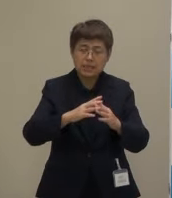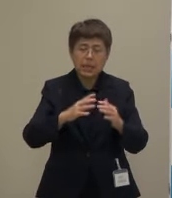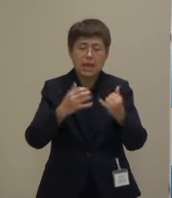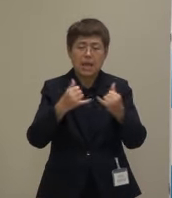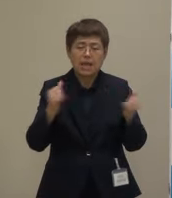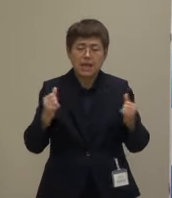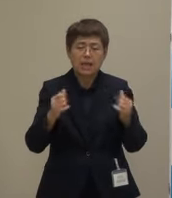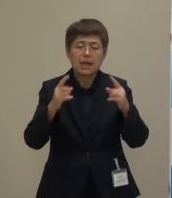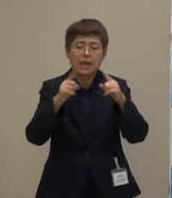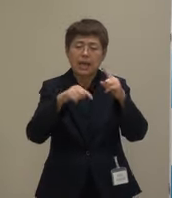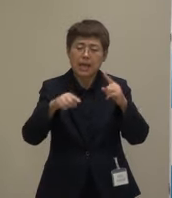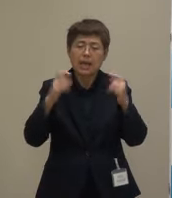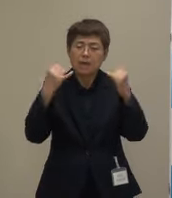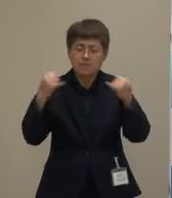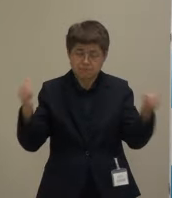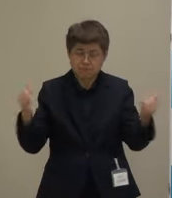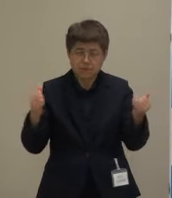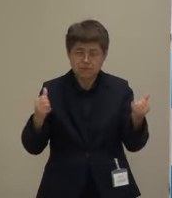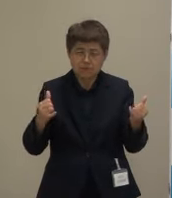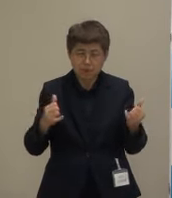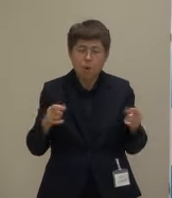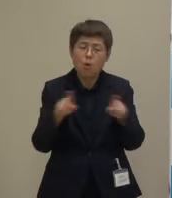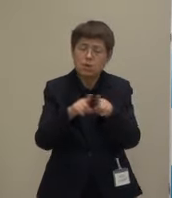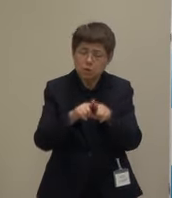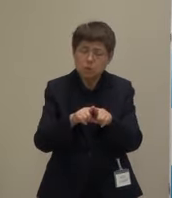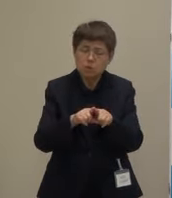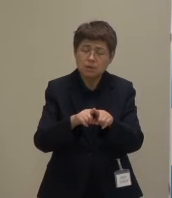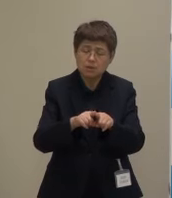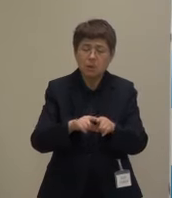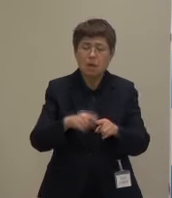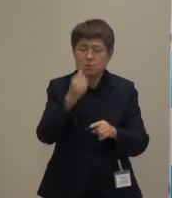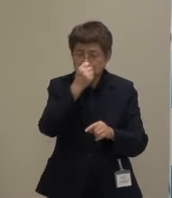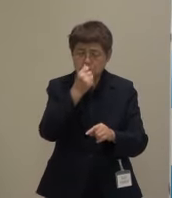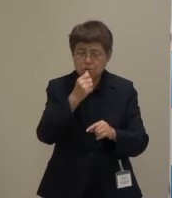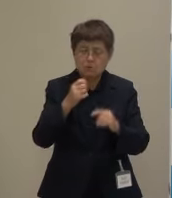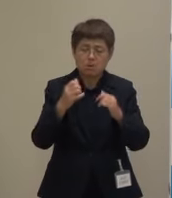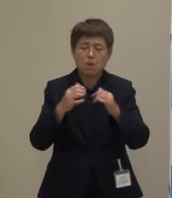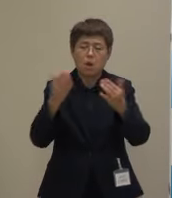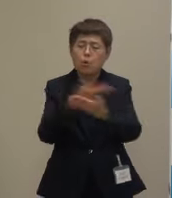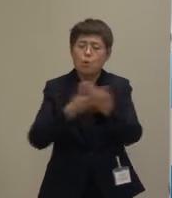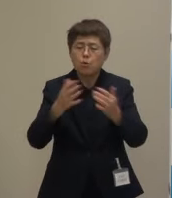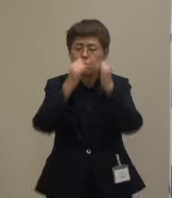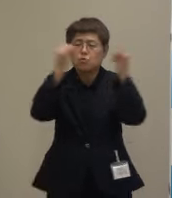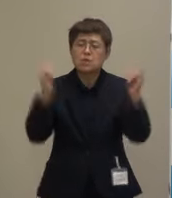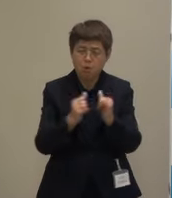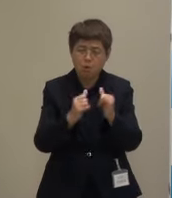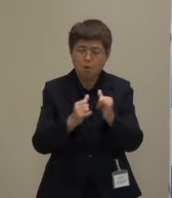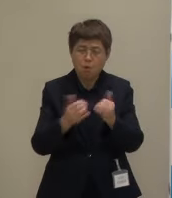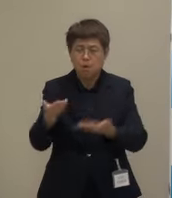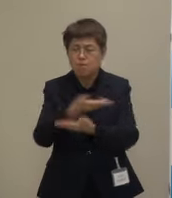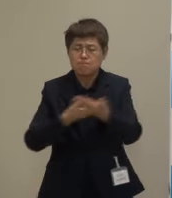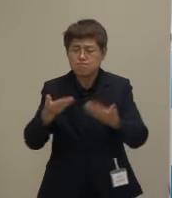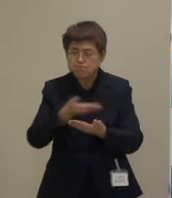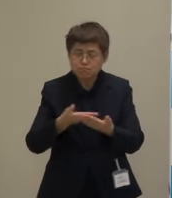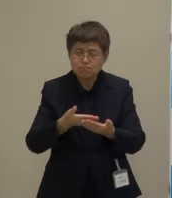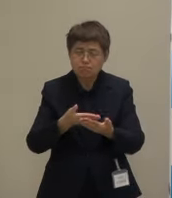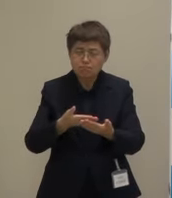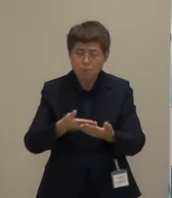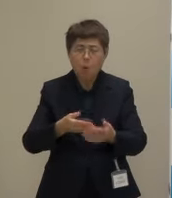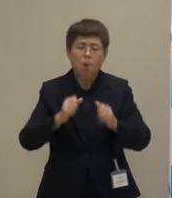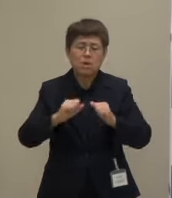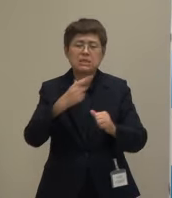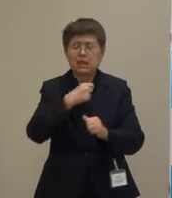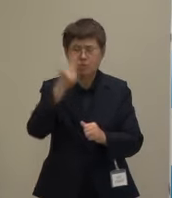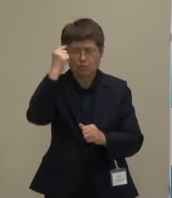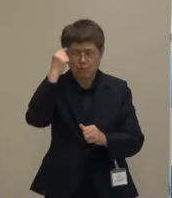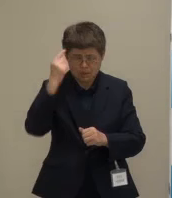となった国際都市としての充実を図り交流人口の拡大や経済の活性化につなげていきたいと